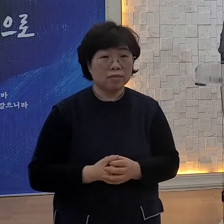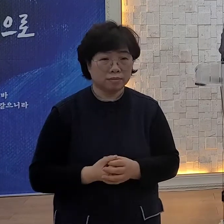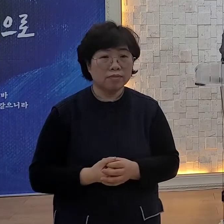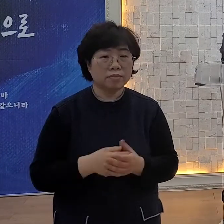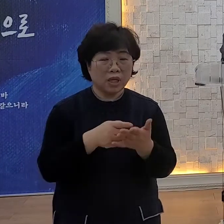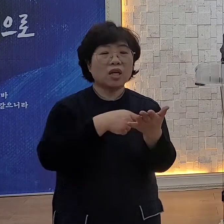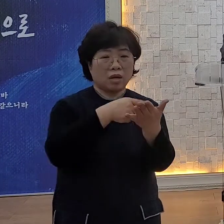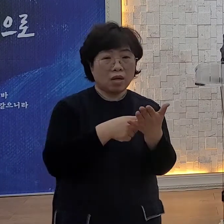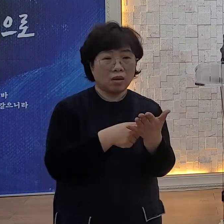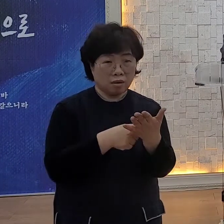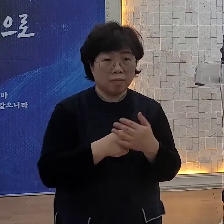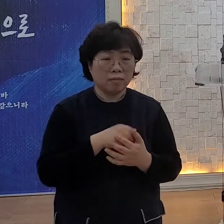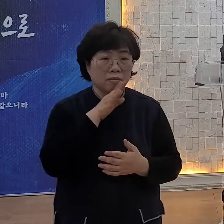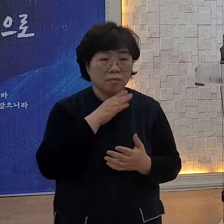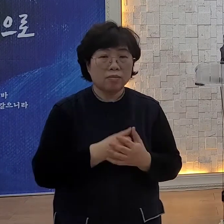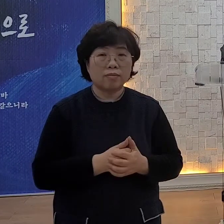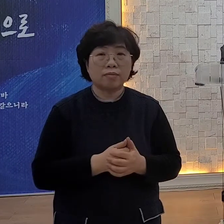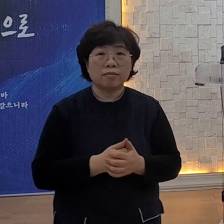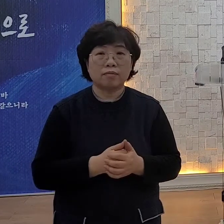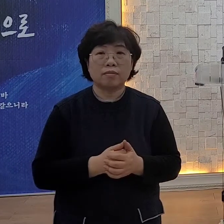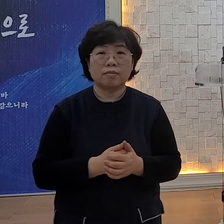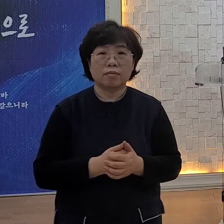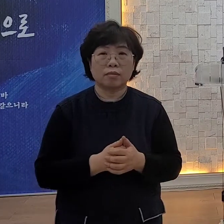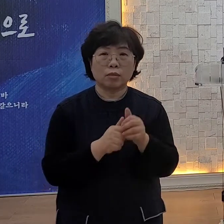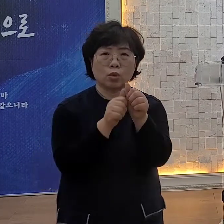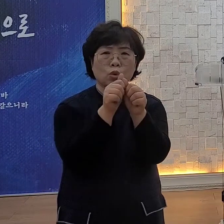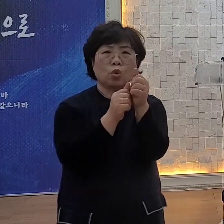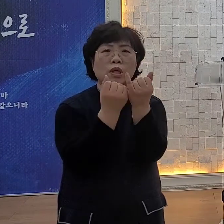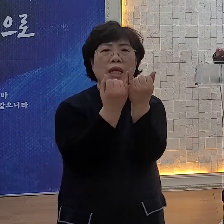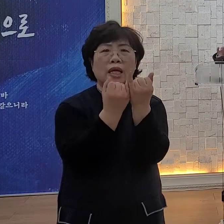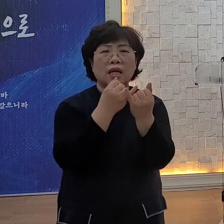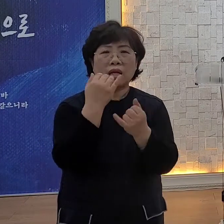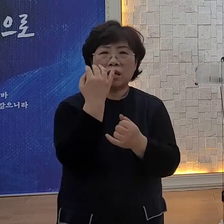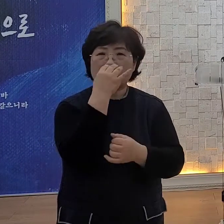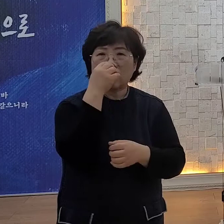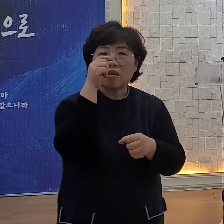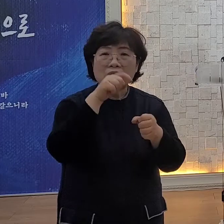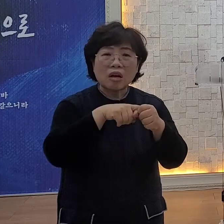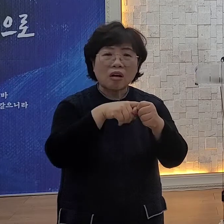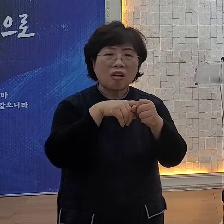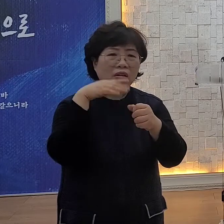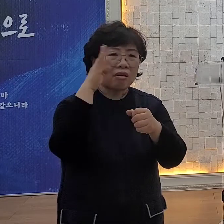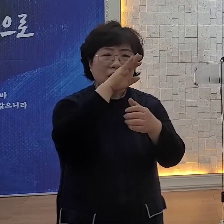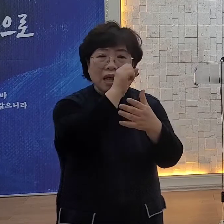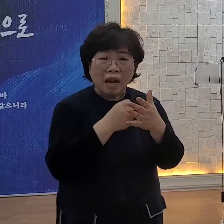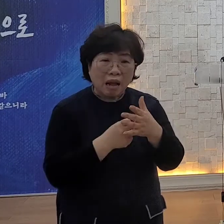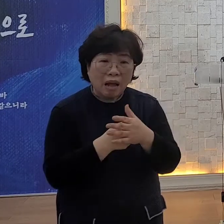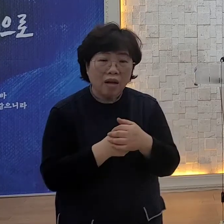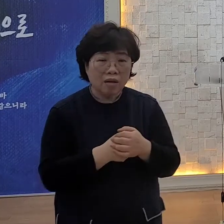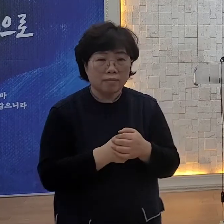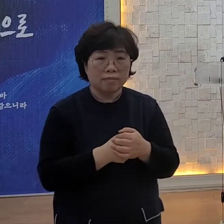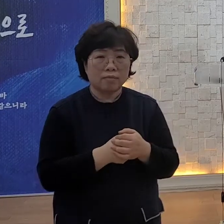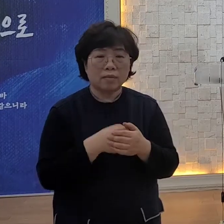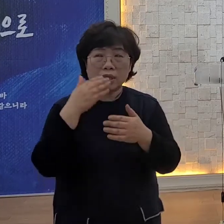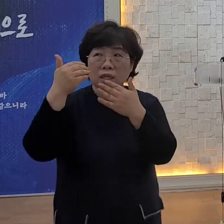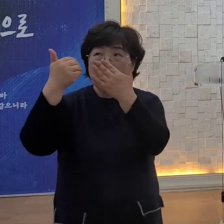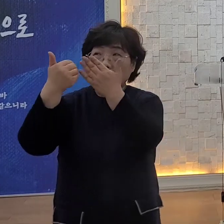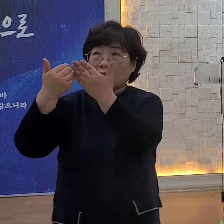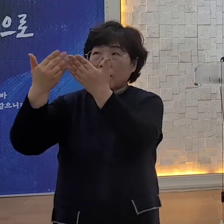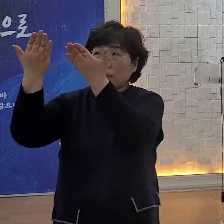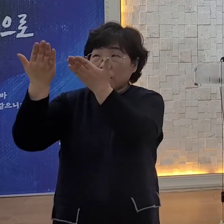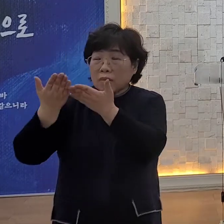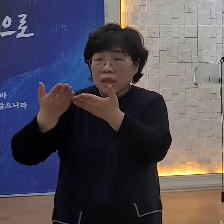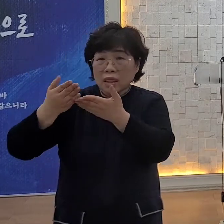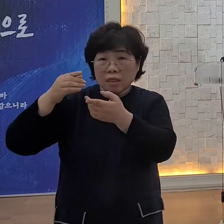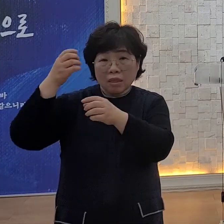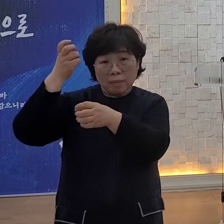뭐예요? 동성애와 성적 타락이다. 그런 말밖에 없는 거예요. 이게 하나님의 그 매뉴얼을 버리고